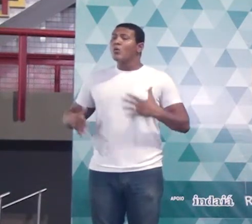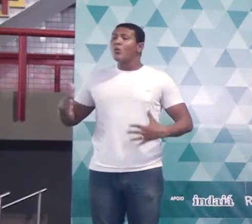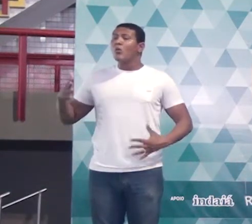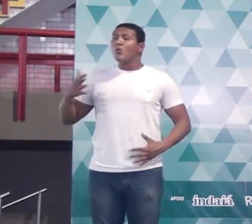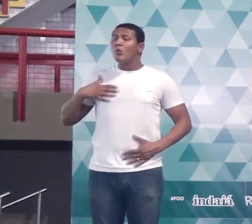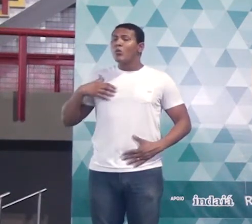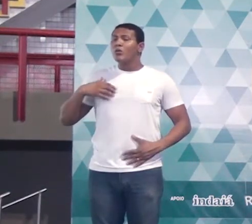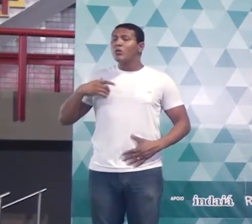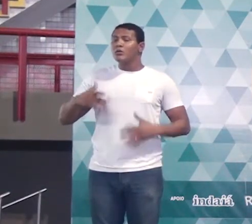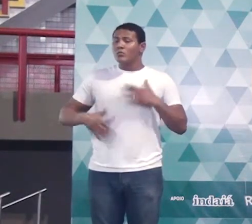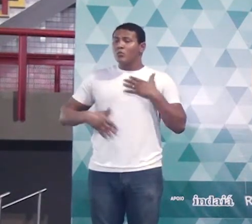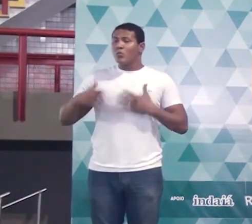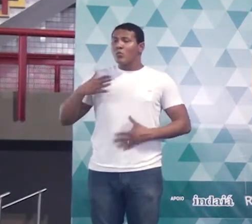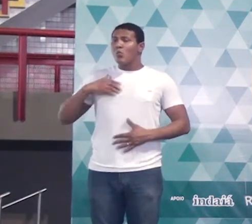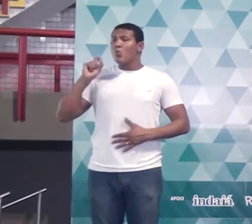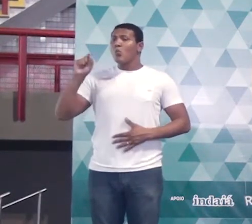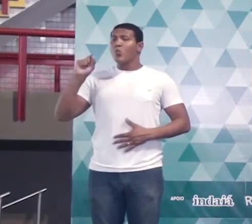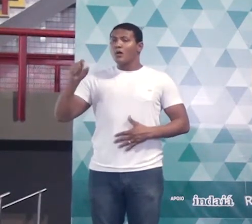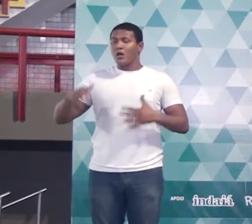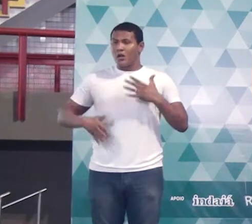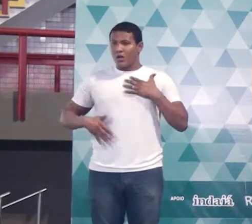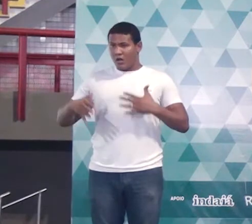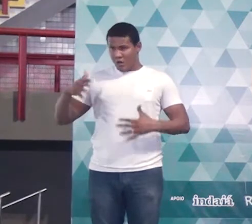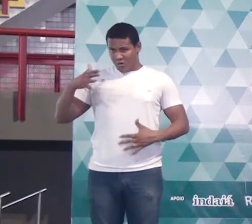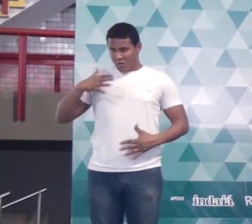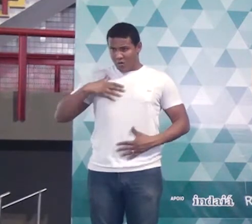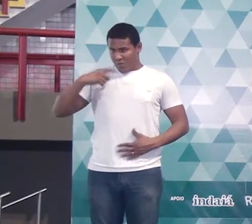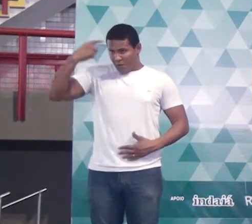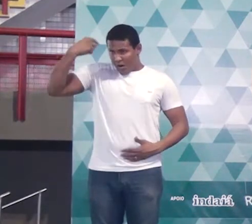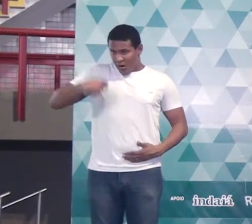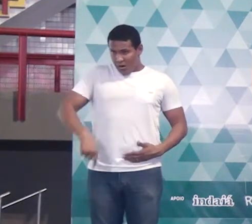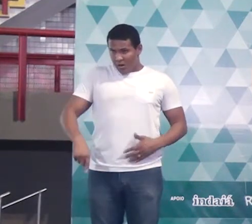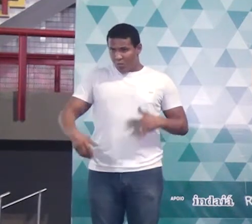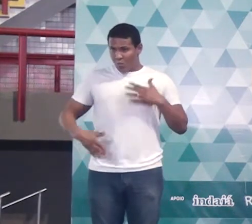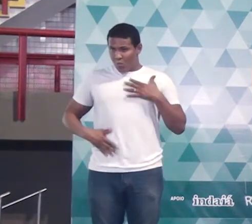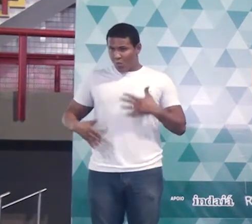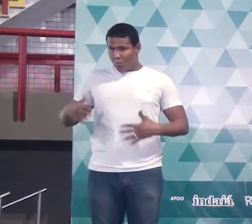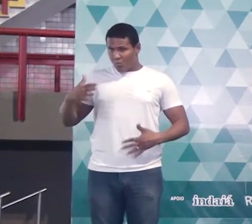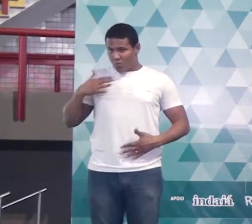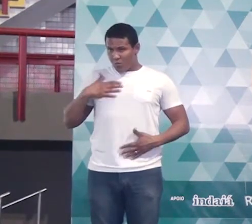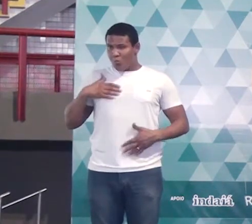humano? Qual é a parte do corpo humano